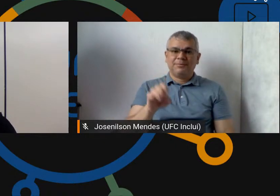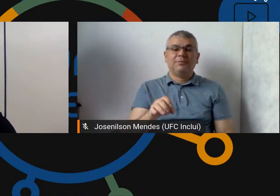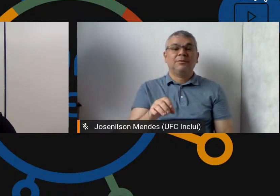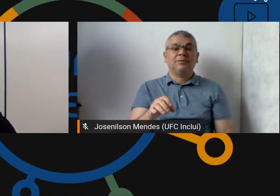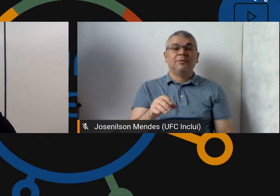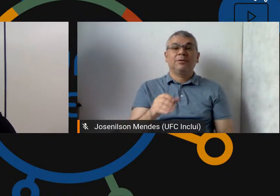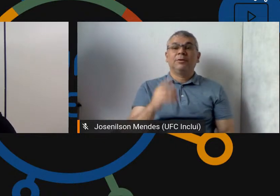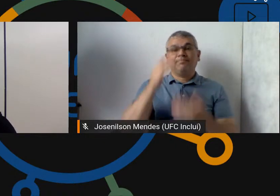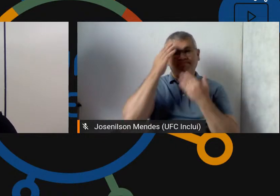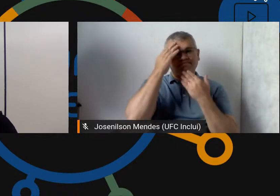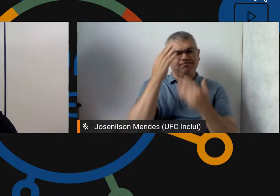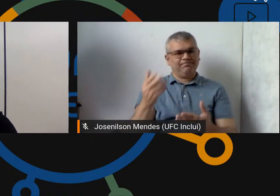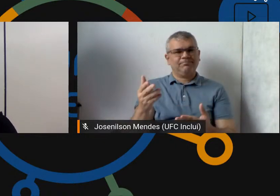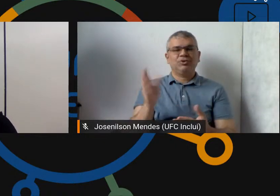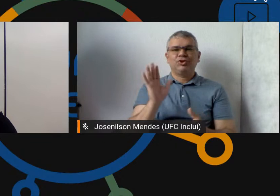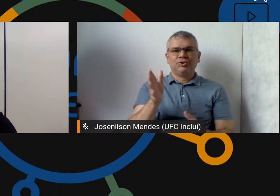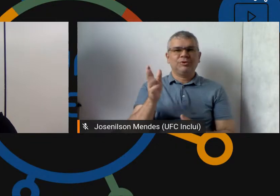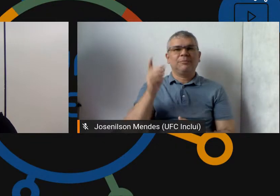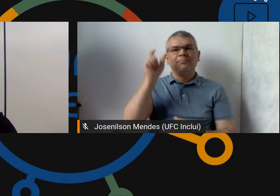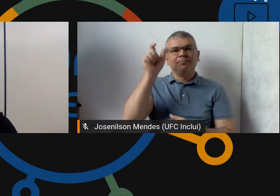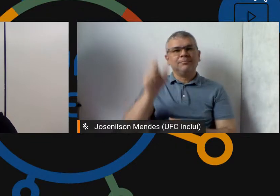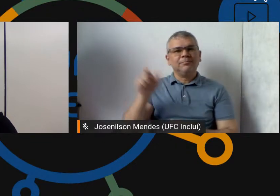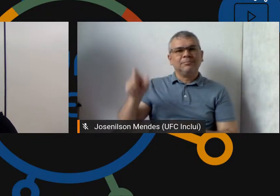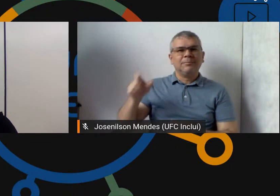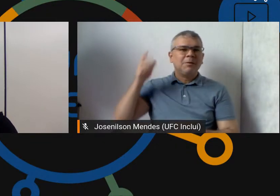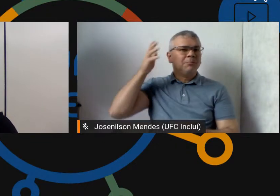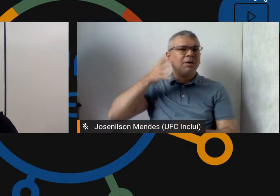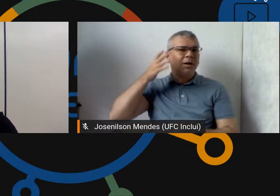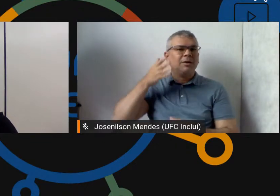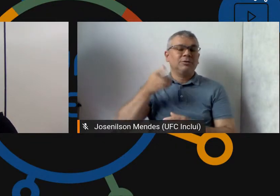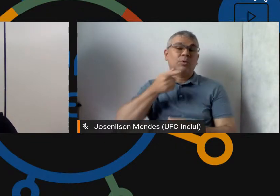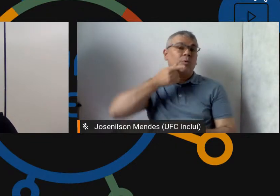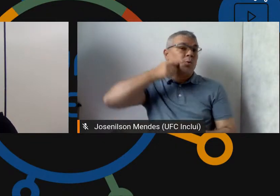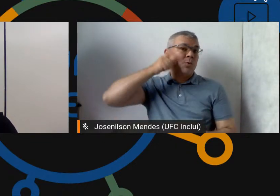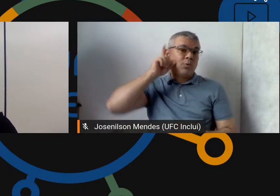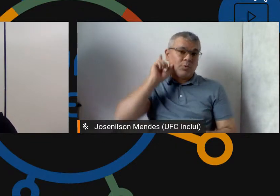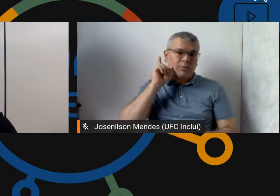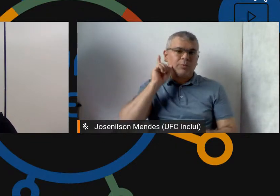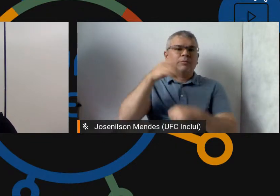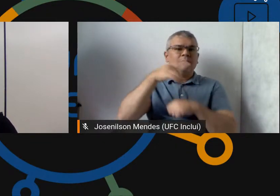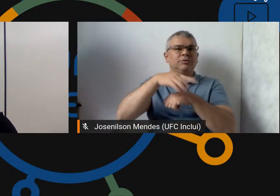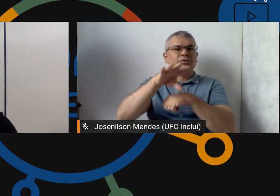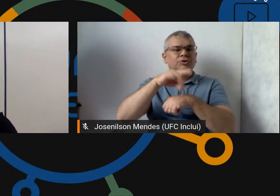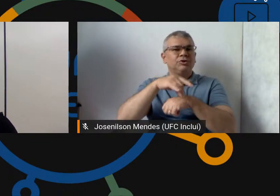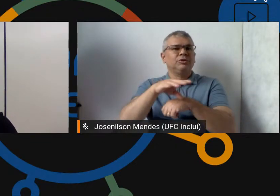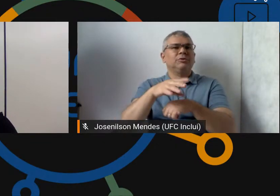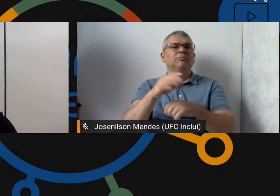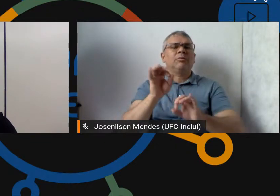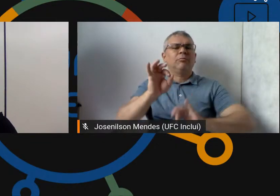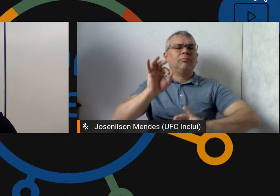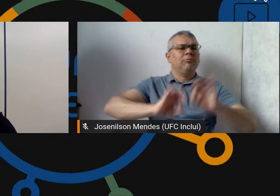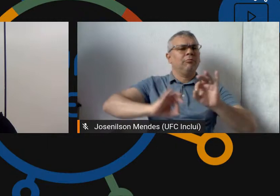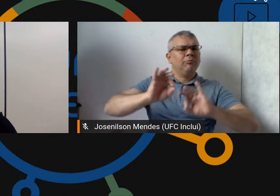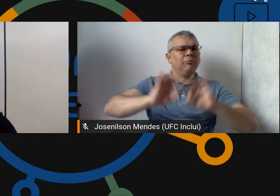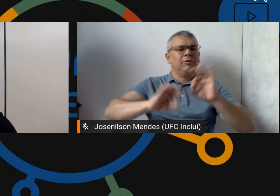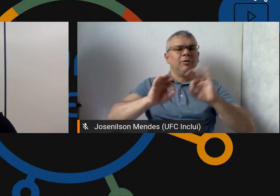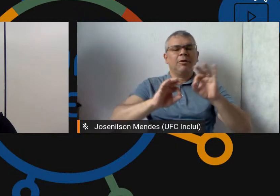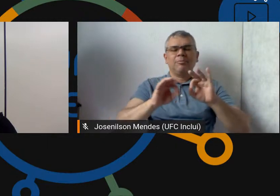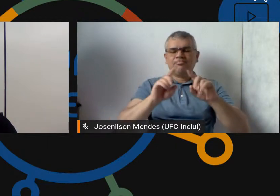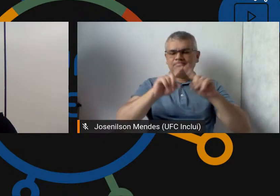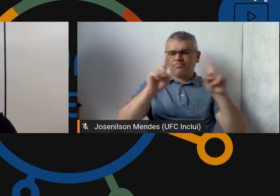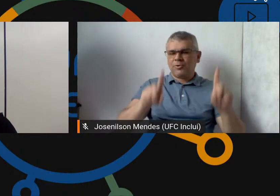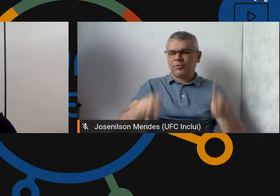estiveram conosco. Ontem tivemos as palestras Dicas para a Elaboração de um Bom Projeto de Pesquisa com o